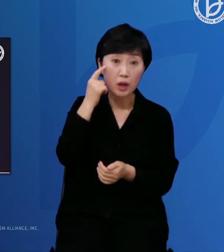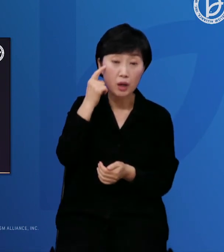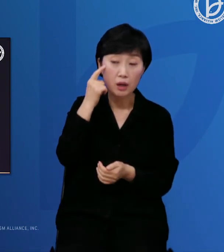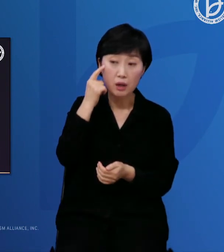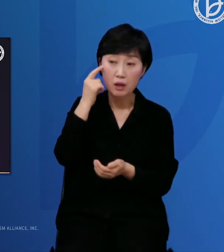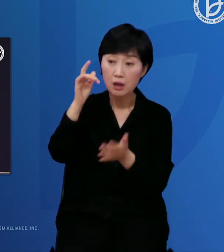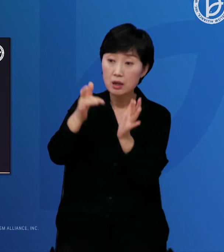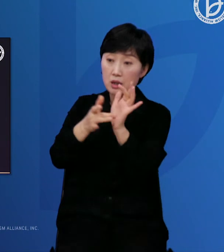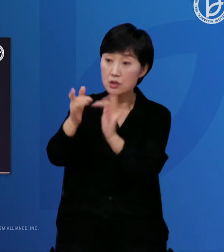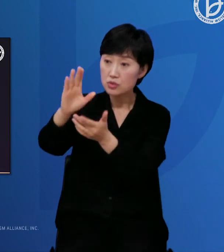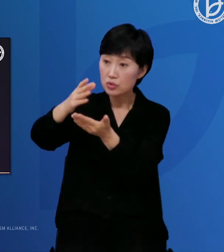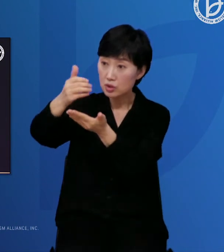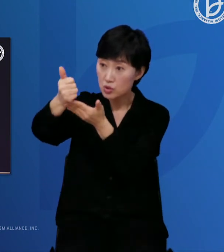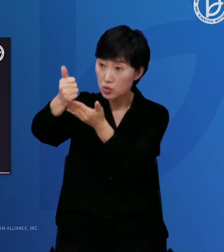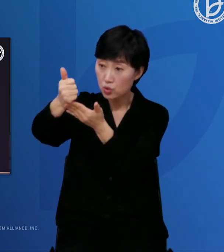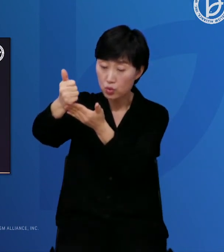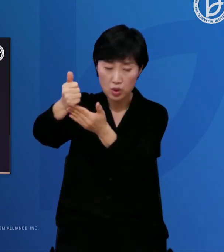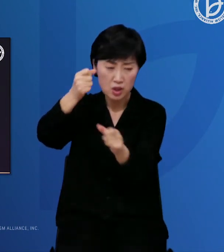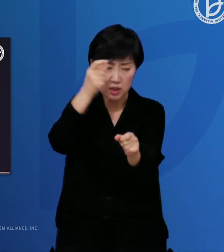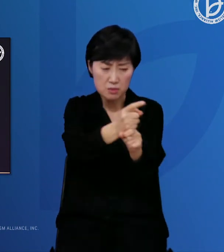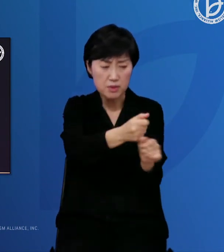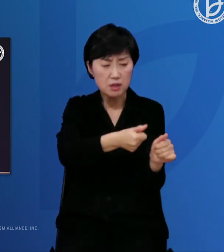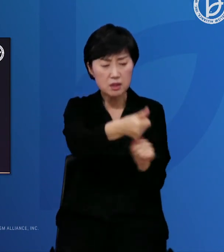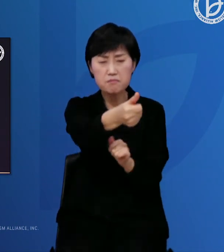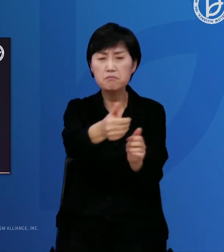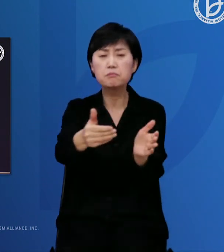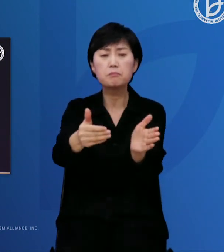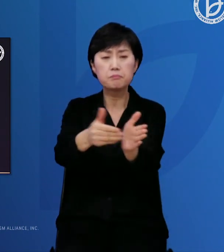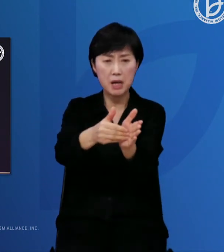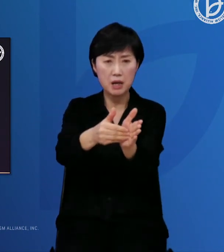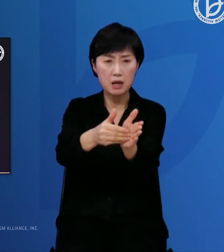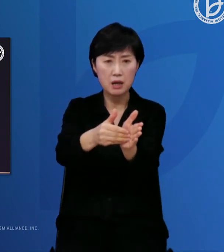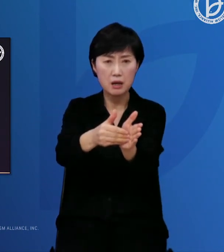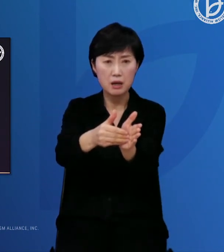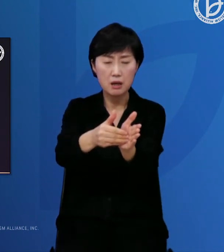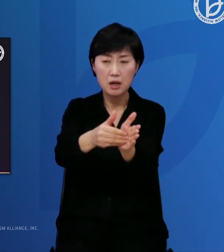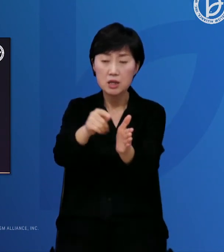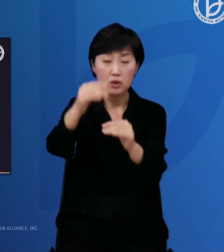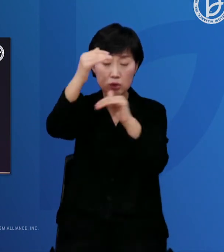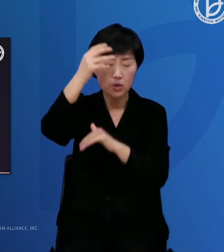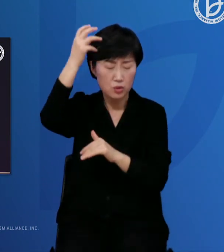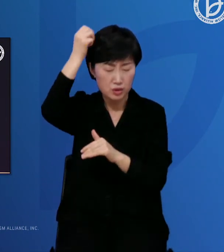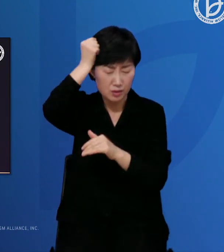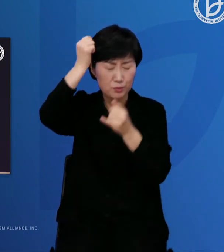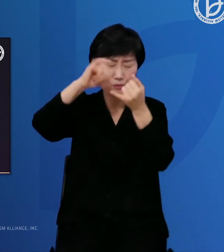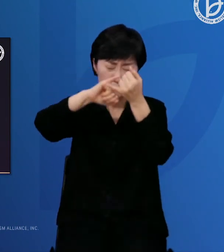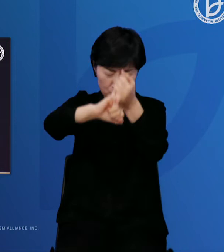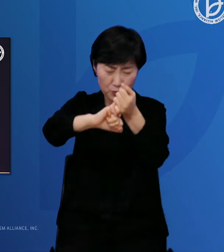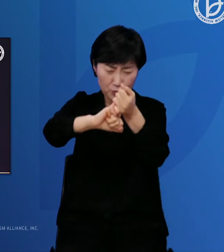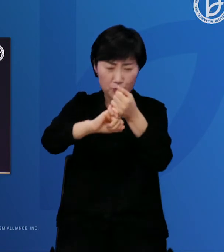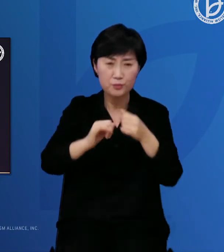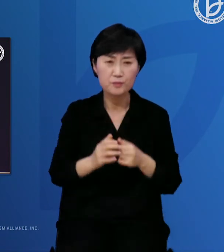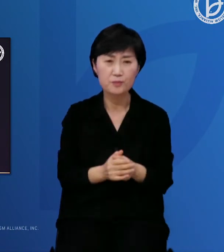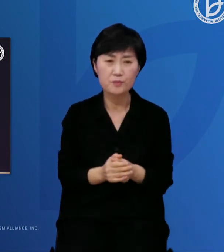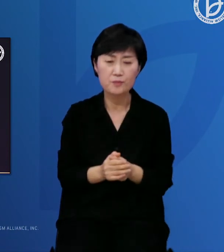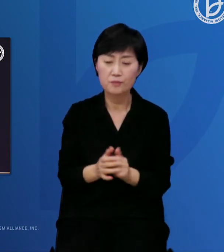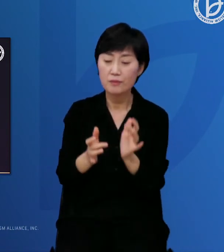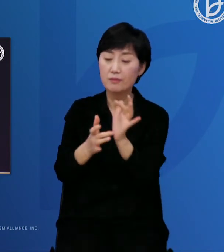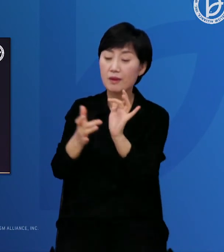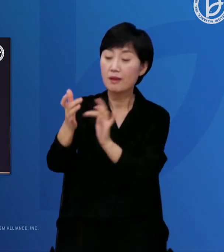그리스도께서 이기셨기 때문에요. Why? Because Christ has defeated that Satan. 항상 명심하셔야 You must 됩니다. always keep this in mind.